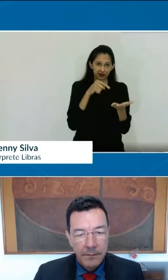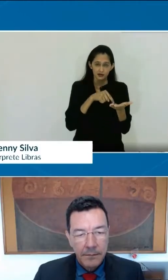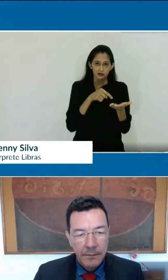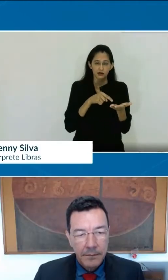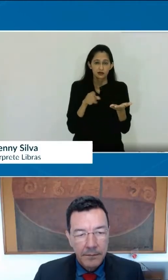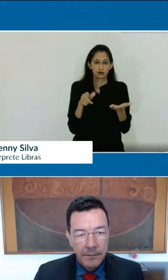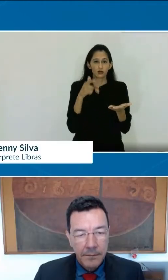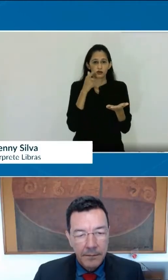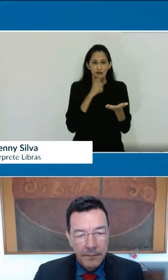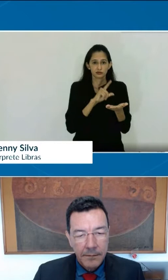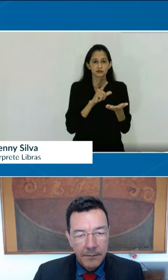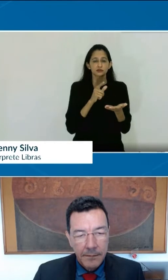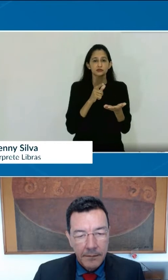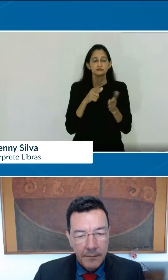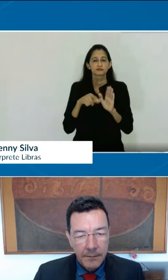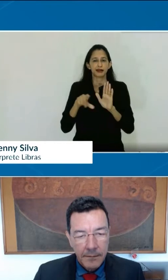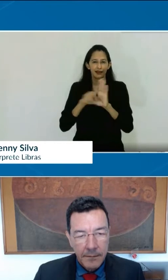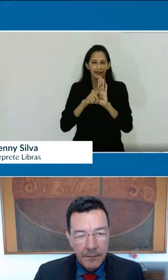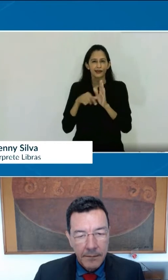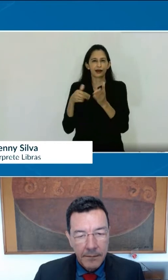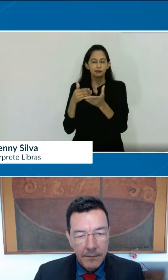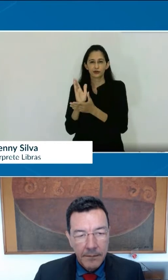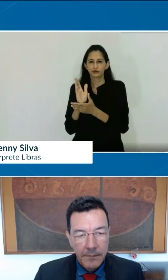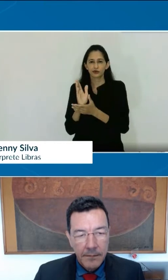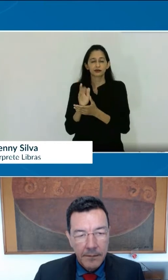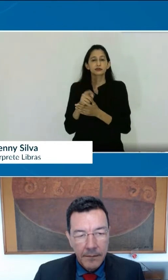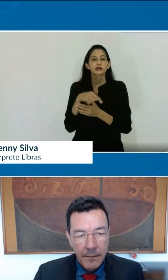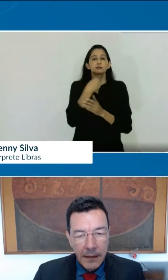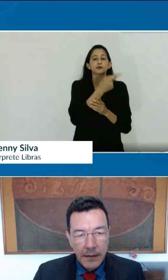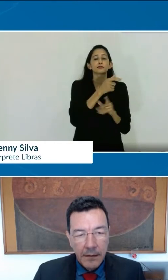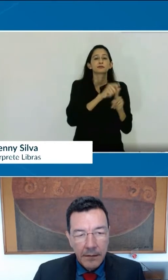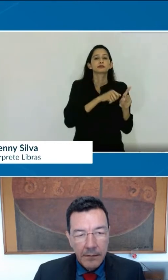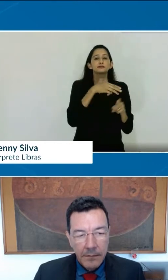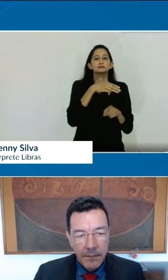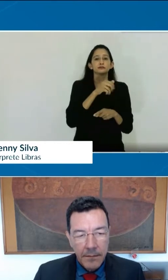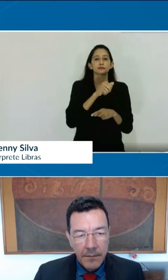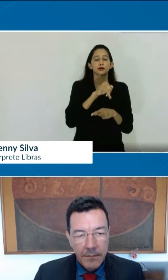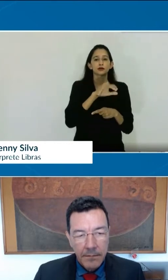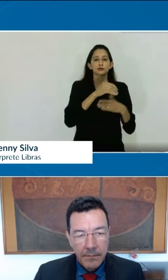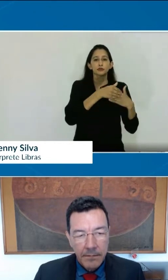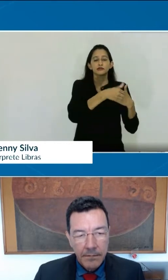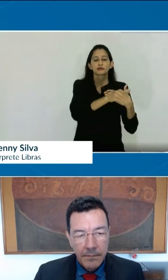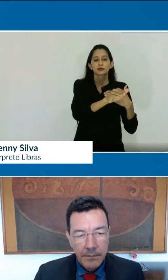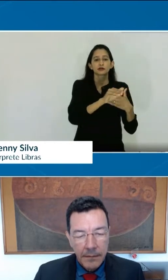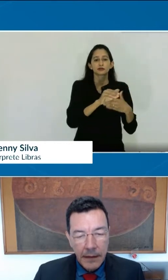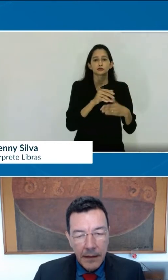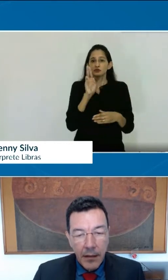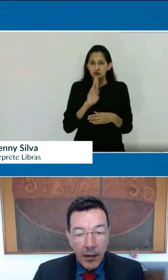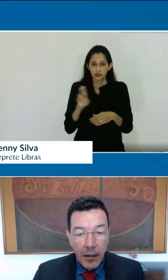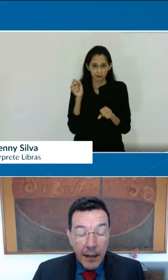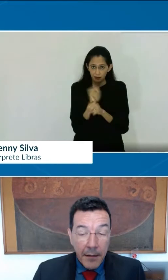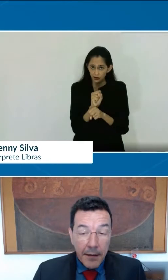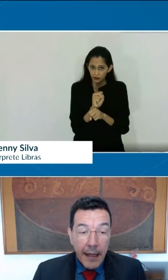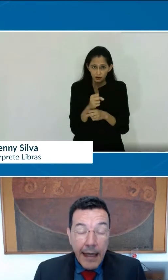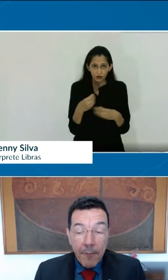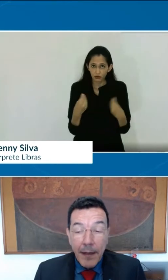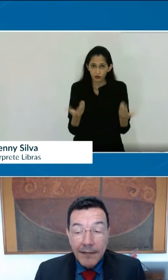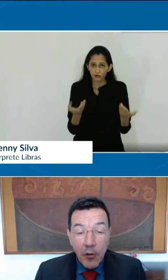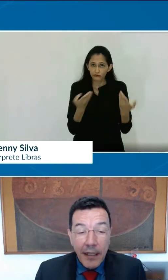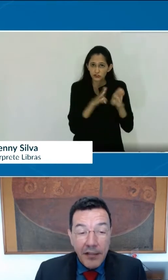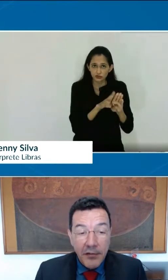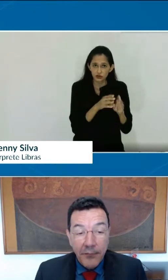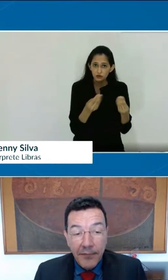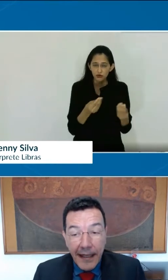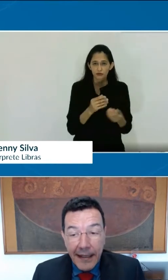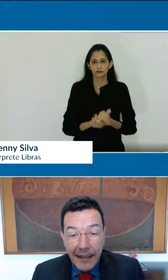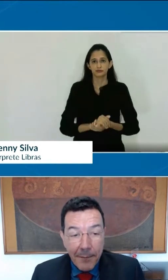universidades provavelmente não têm mais recurso depois de maio. Isso significa que elas vão parar. É isso. Mas